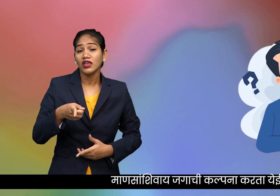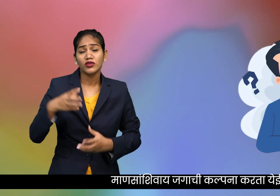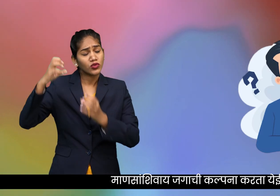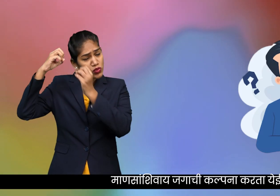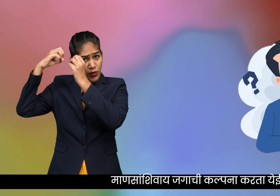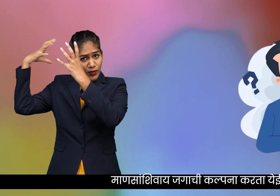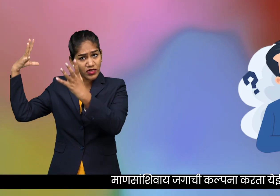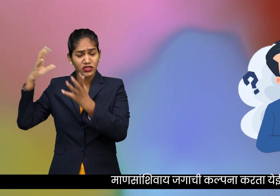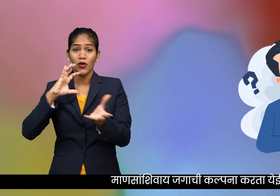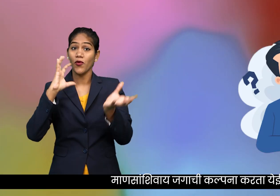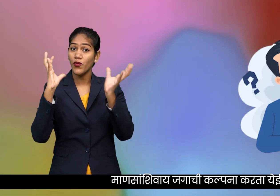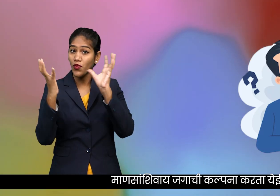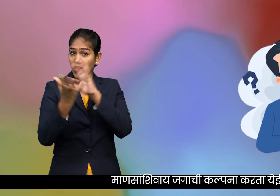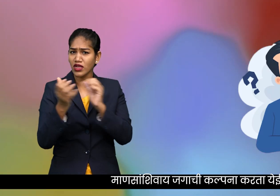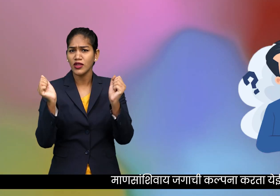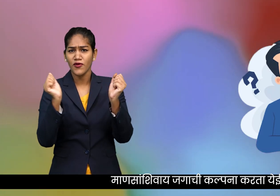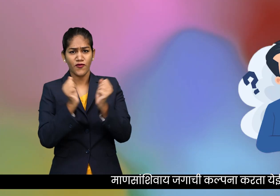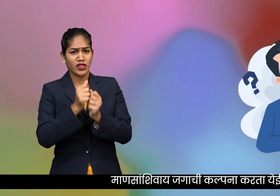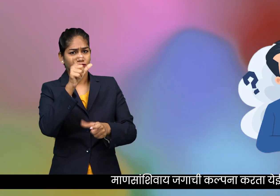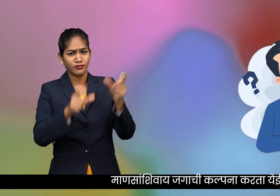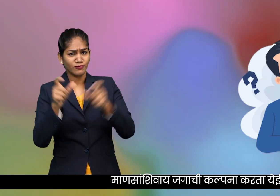माणसांशिवाय जगाची कल्पना करता येईल का?